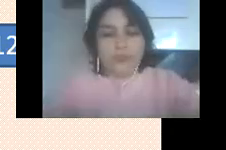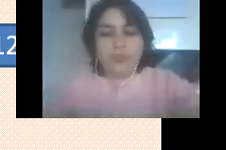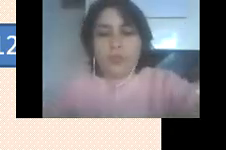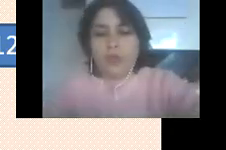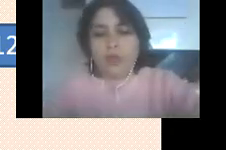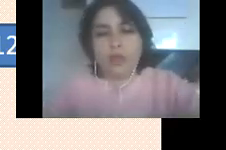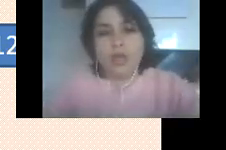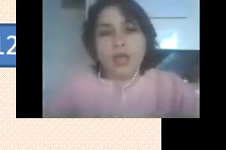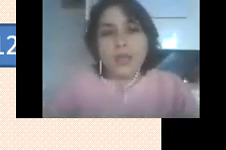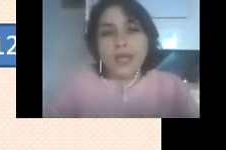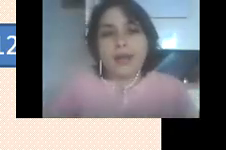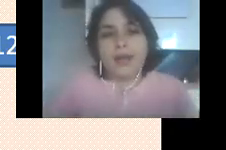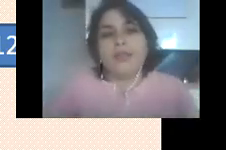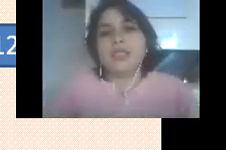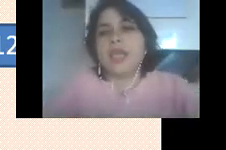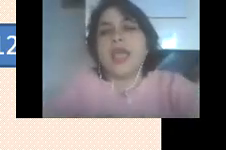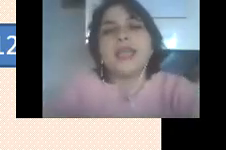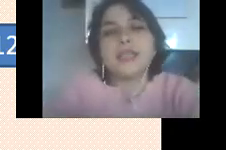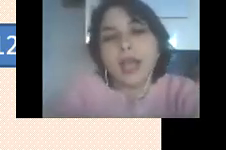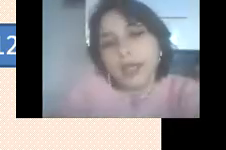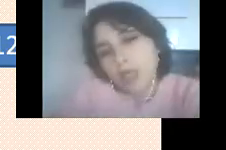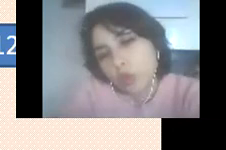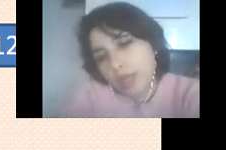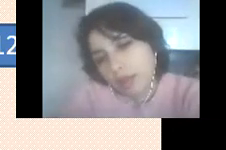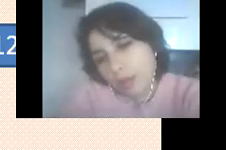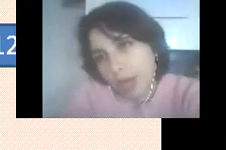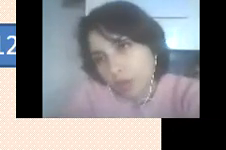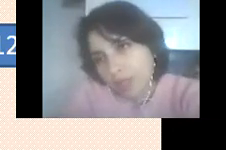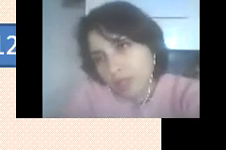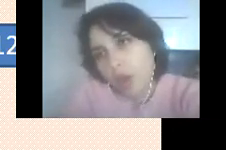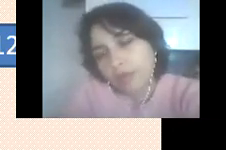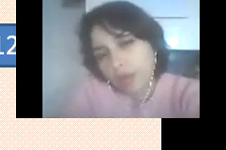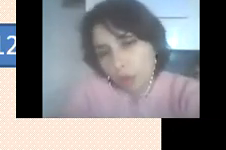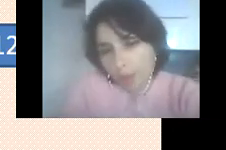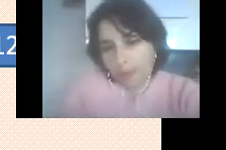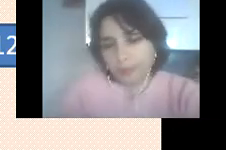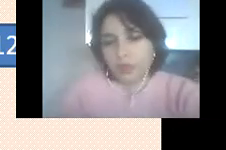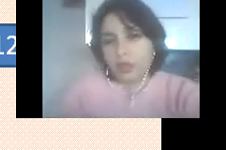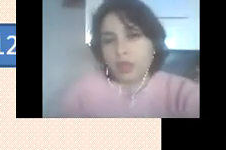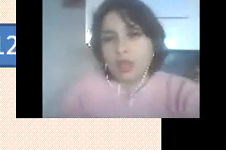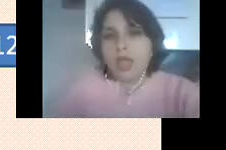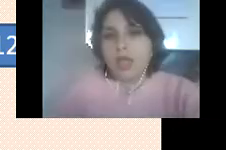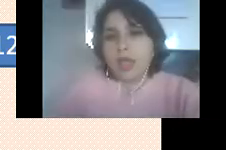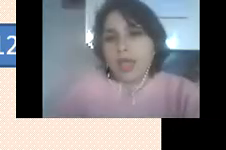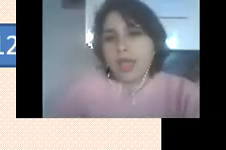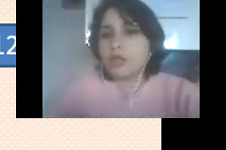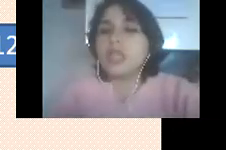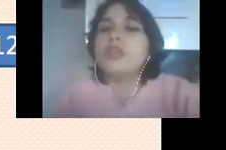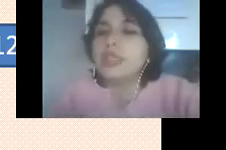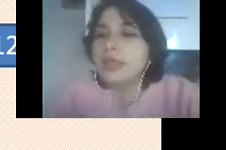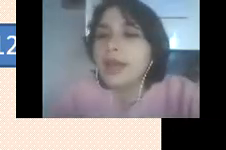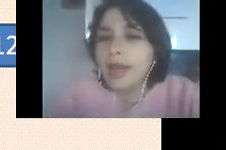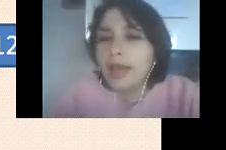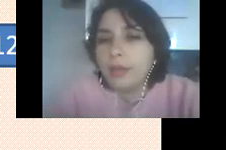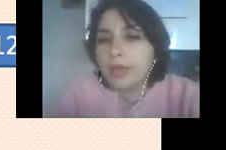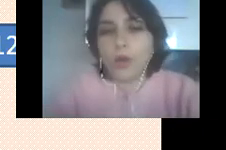rígido. Miren acá, dice, está esa cuchara de palo y ese guante de goma. Estos niños